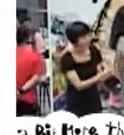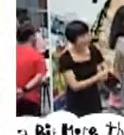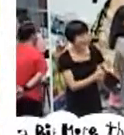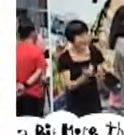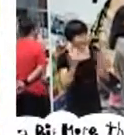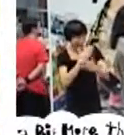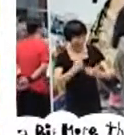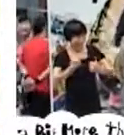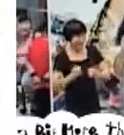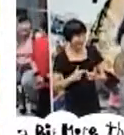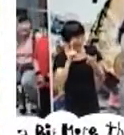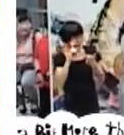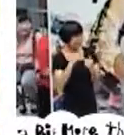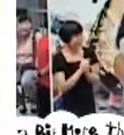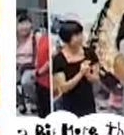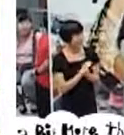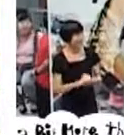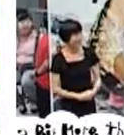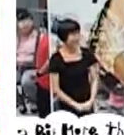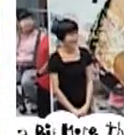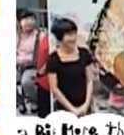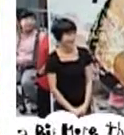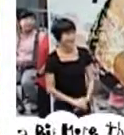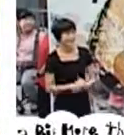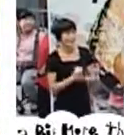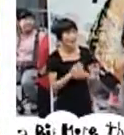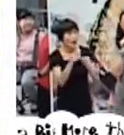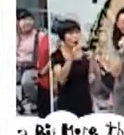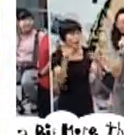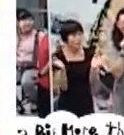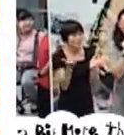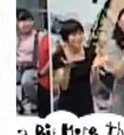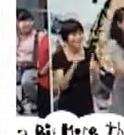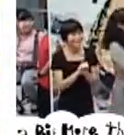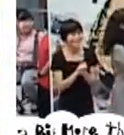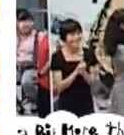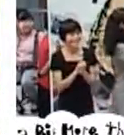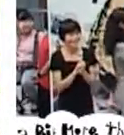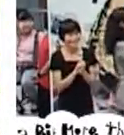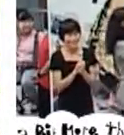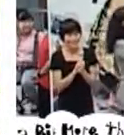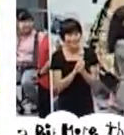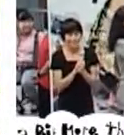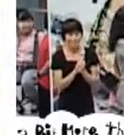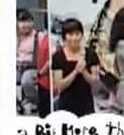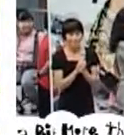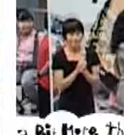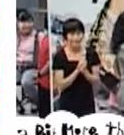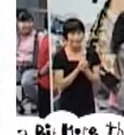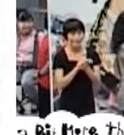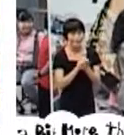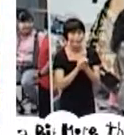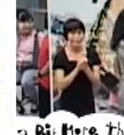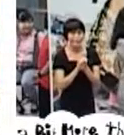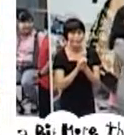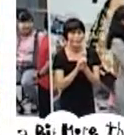靚姿勢，我們拍照不能夠就這樣，我們今天要很多多一點古惑的，我們要搞好，拍張大合照先，